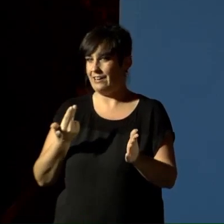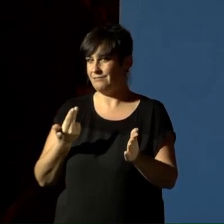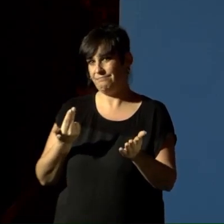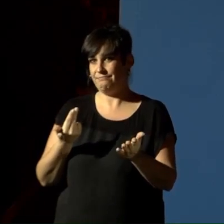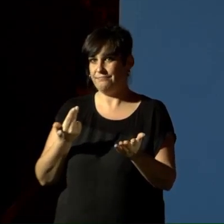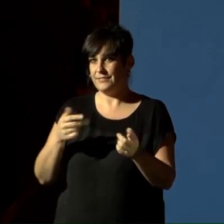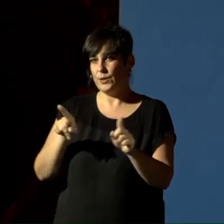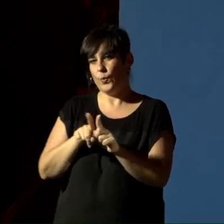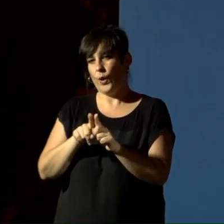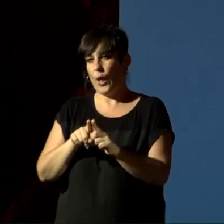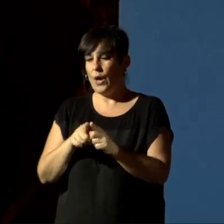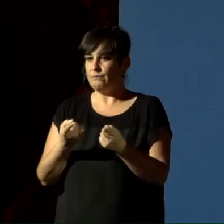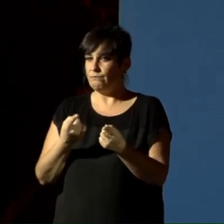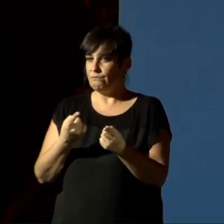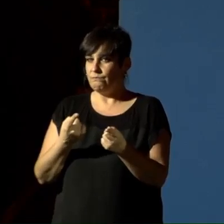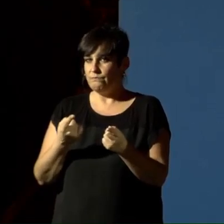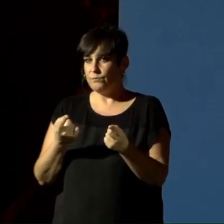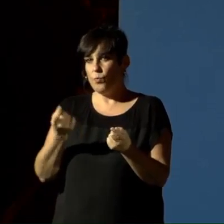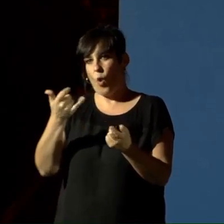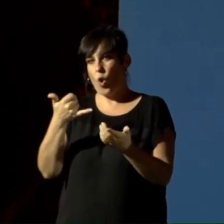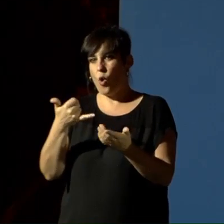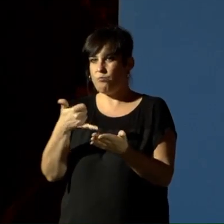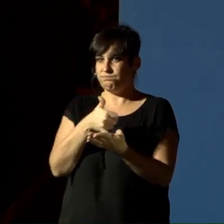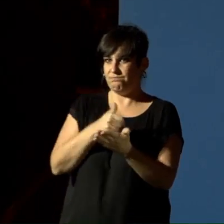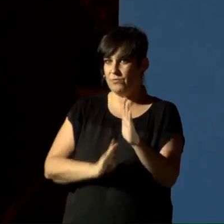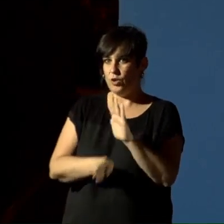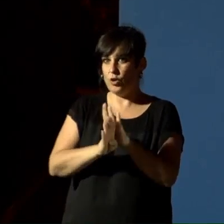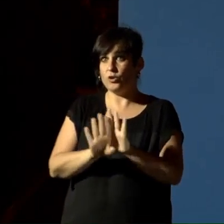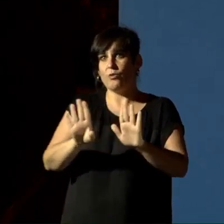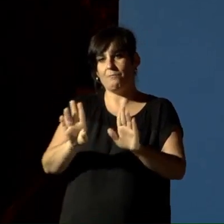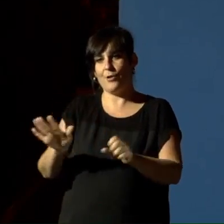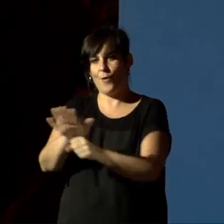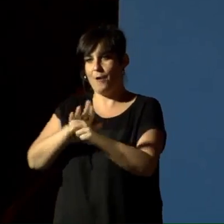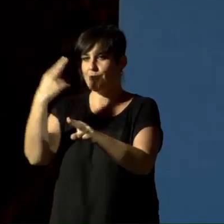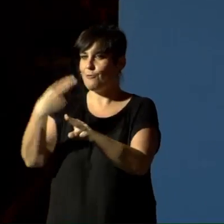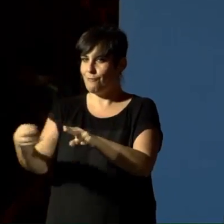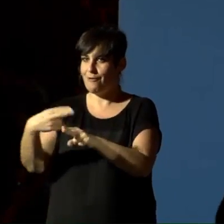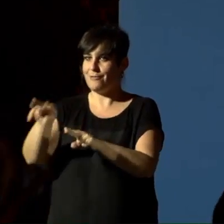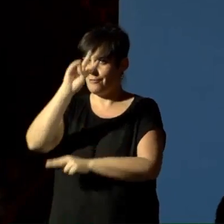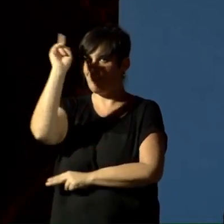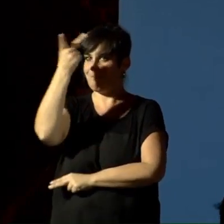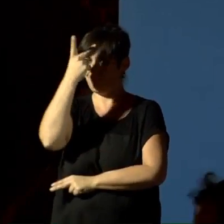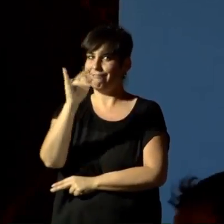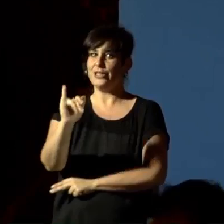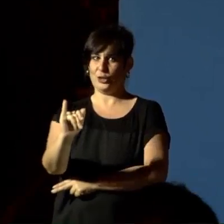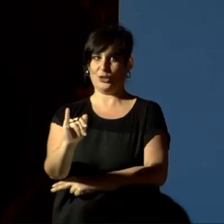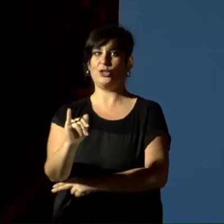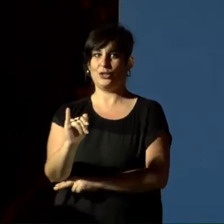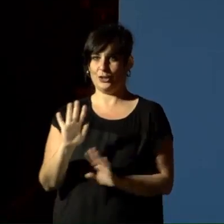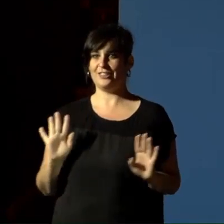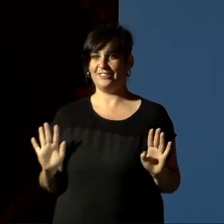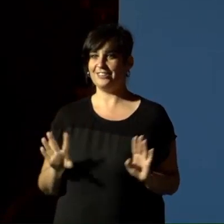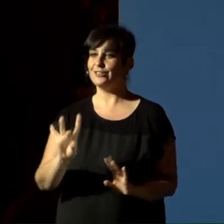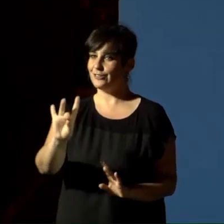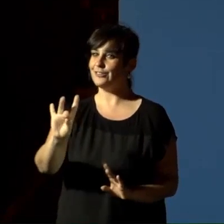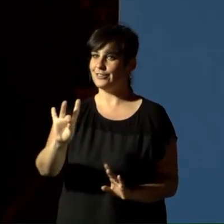semiperiférica. Pero no político sí cambiou. Eso sí cambiou. Eso